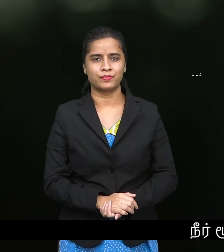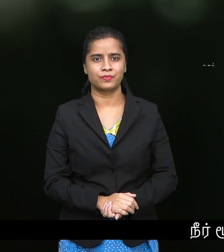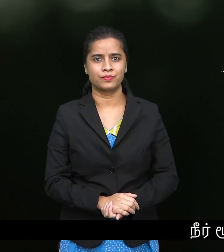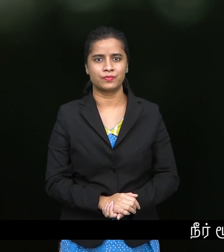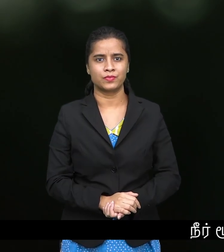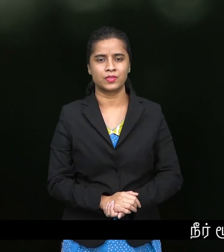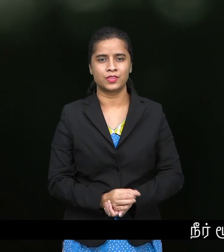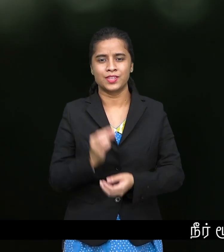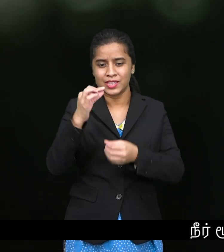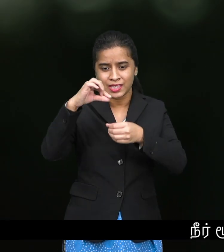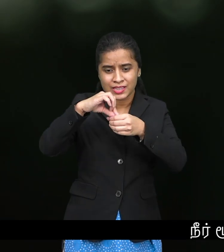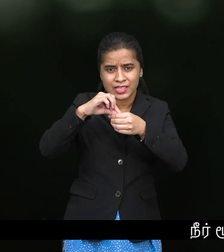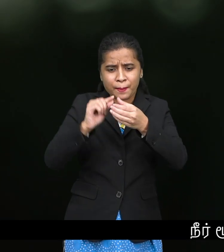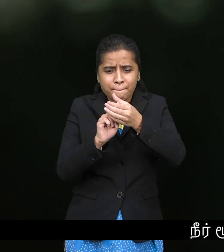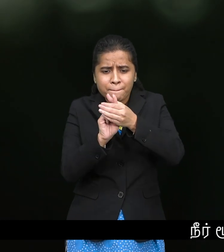நீர் மூலம் பரவுதல்,